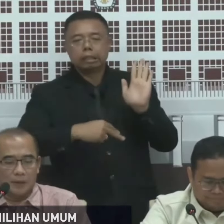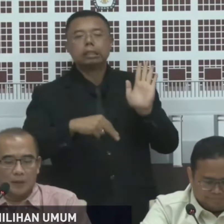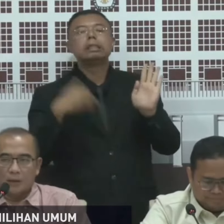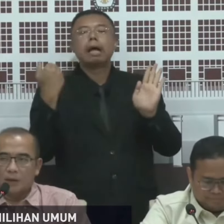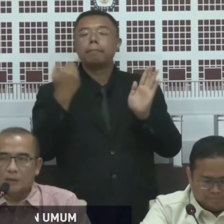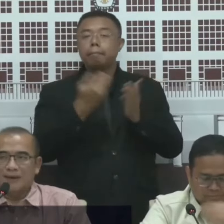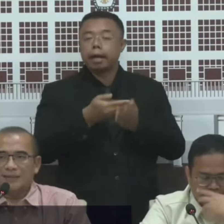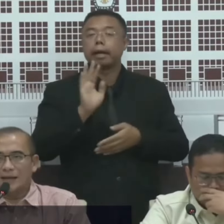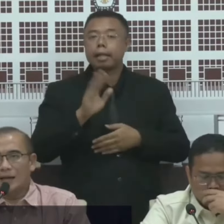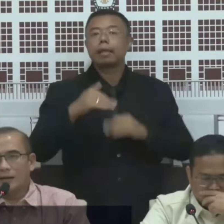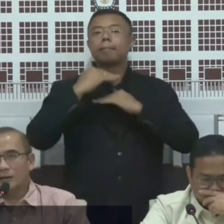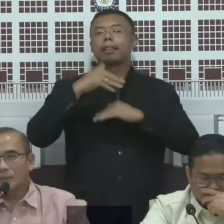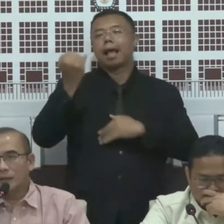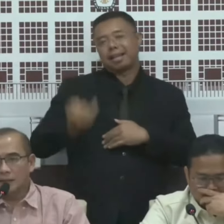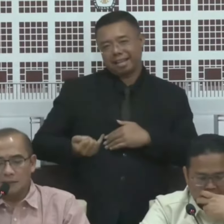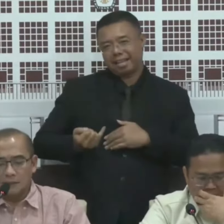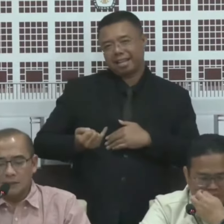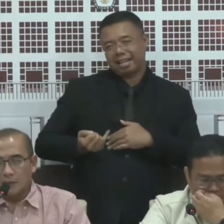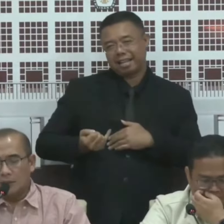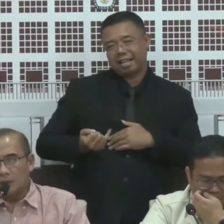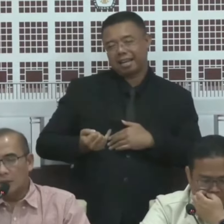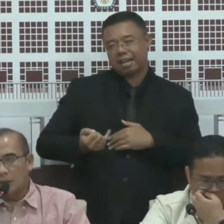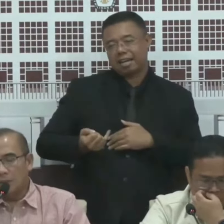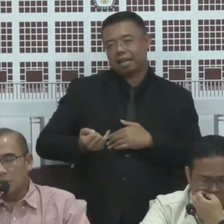sampai batas akhir dalam arti